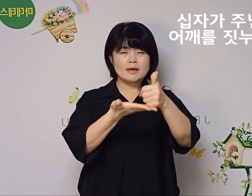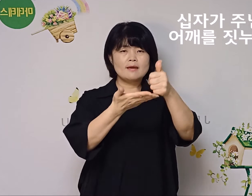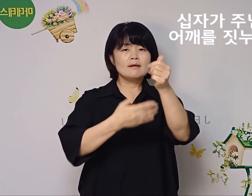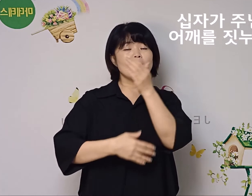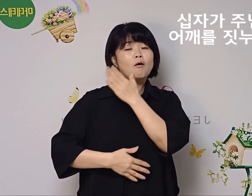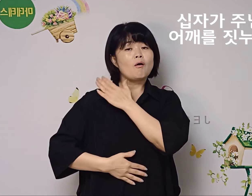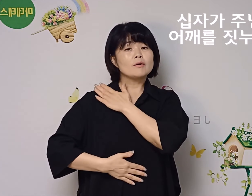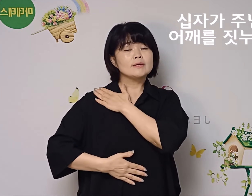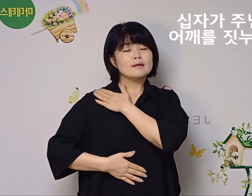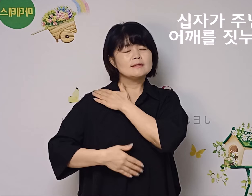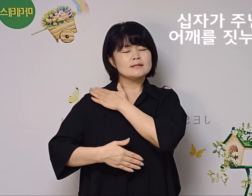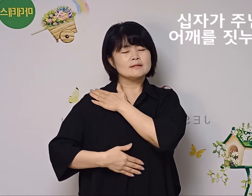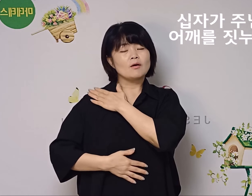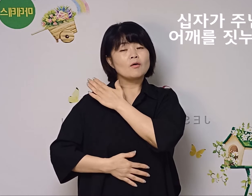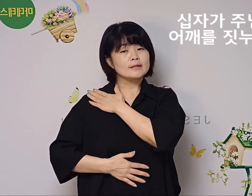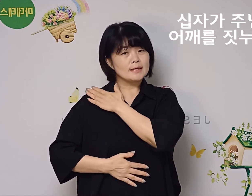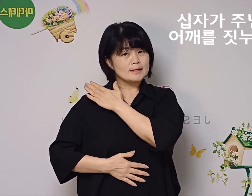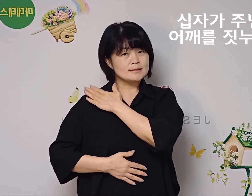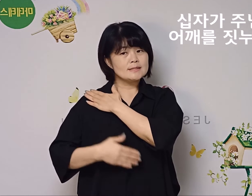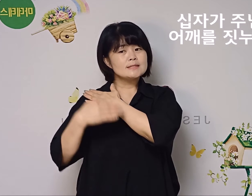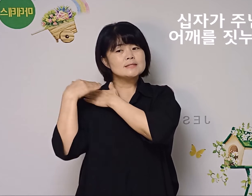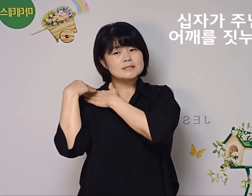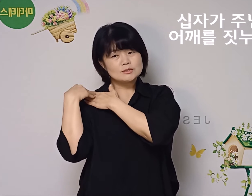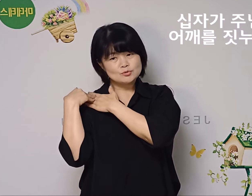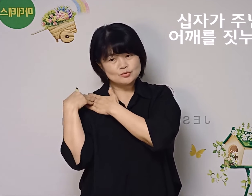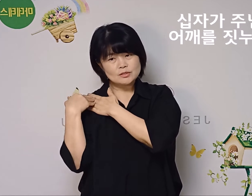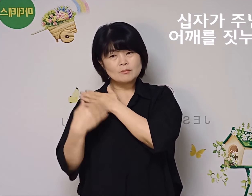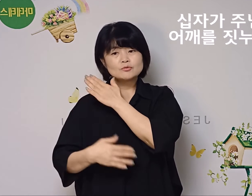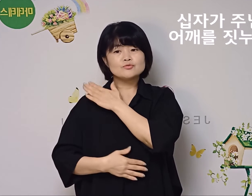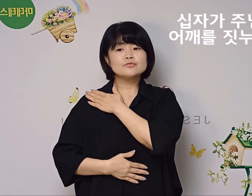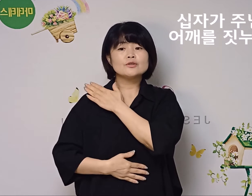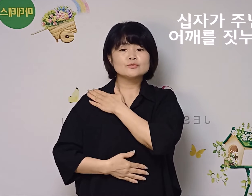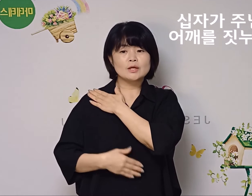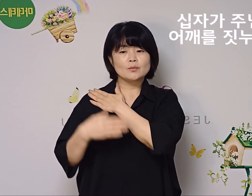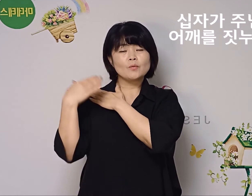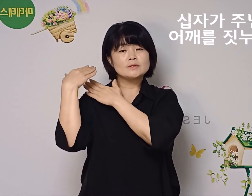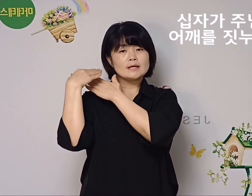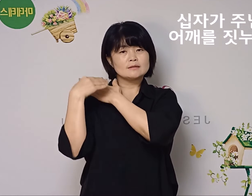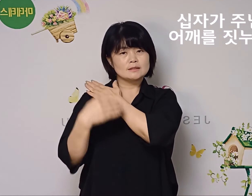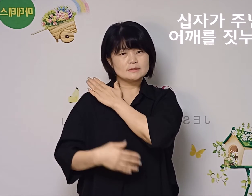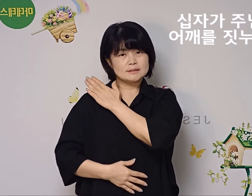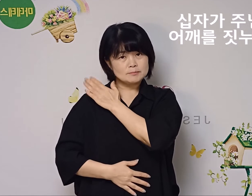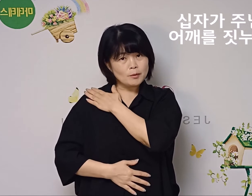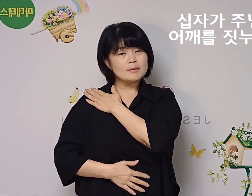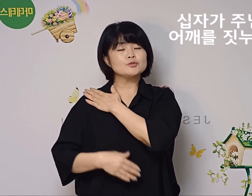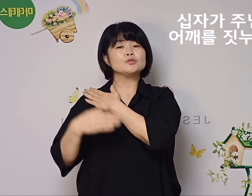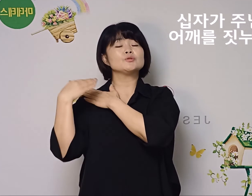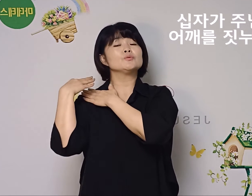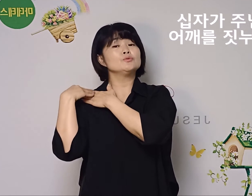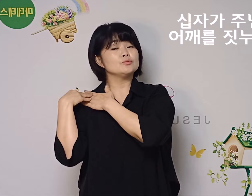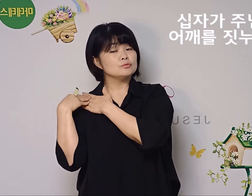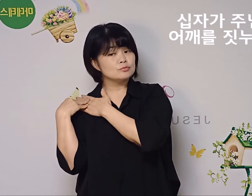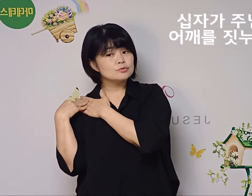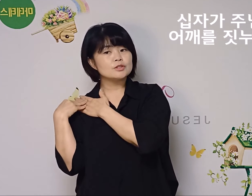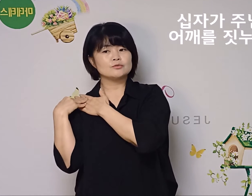주님의 어깨를 짓누르네. 뭐 두드려도 되고 그냥 이렇게 짚어만 주시고 누르셔도